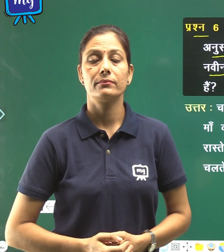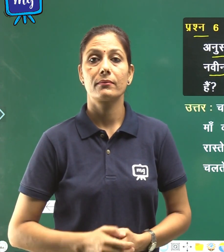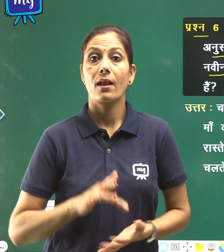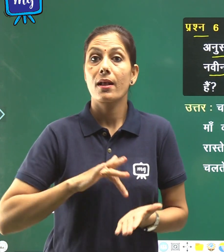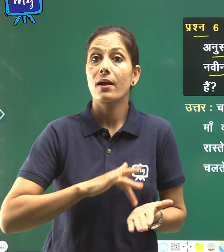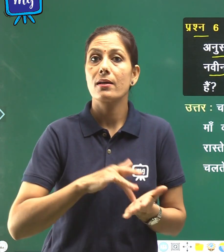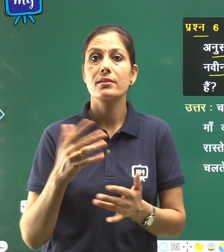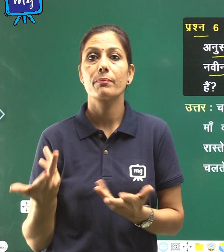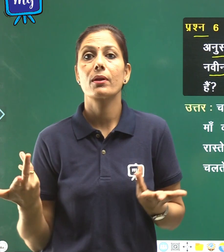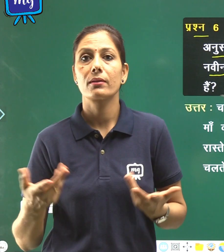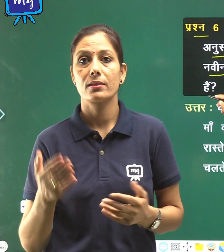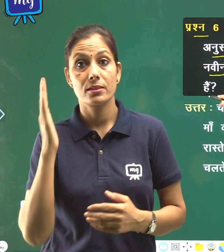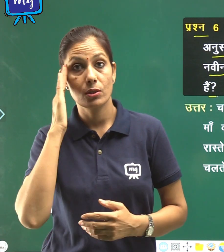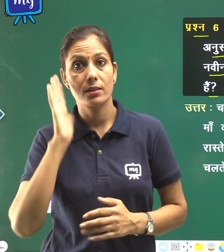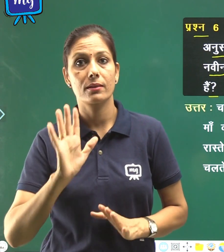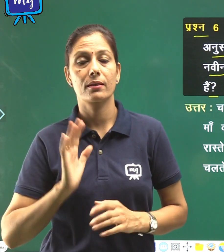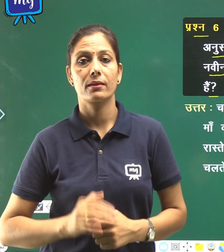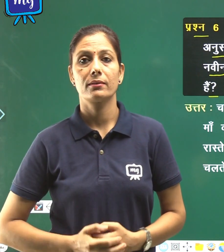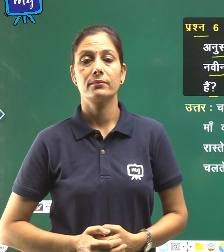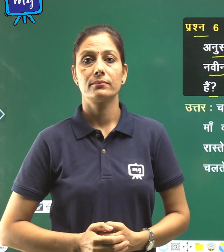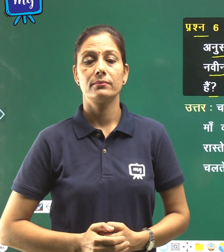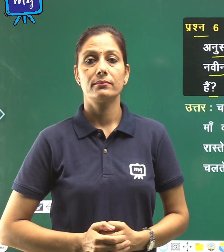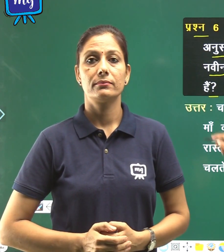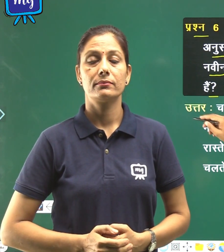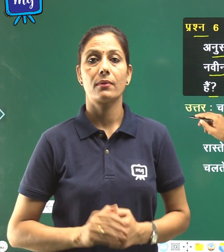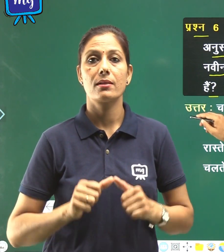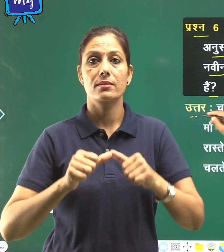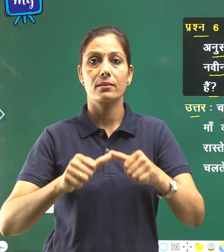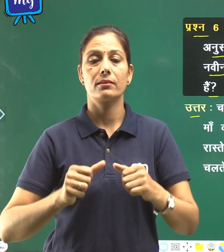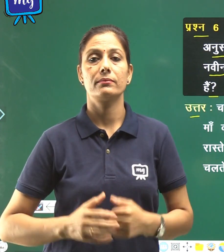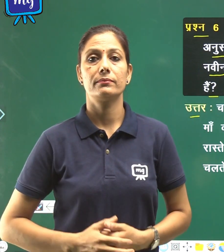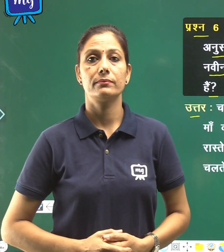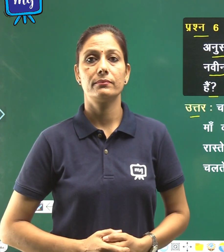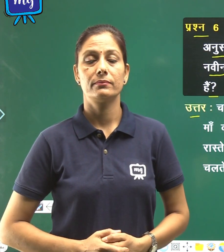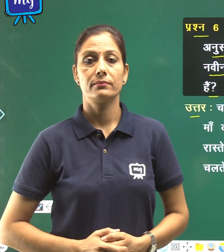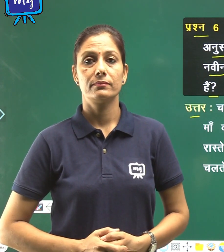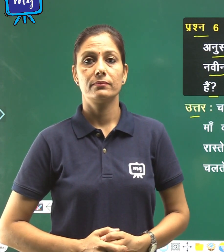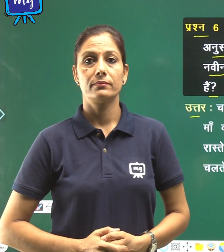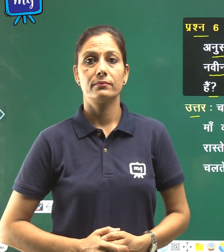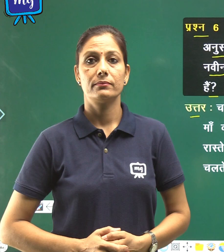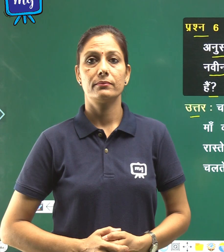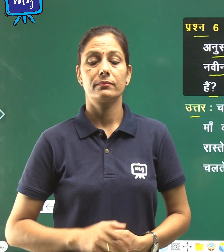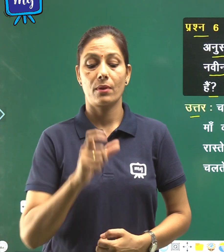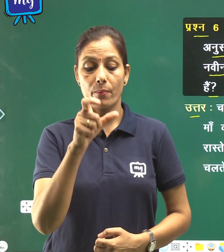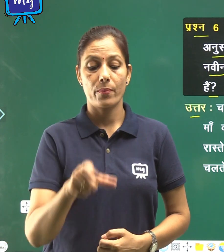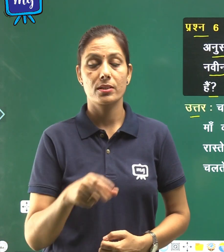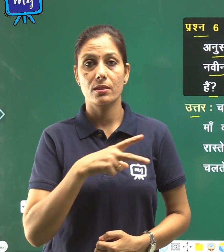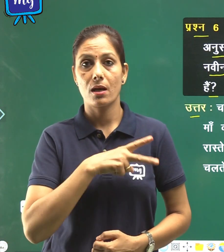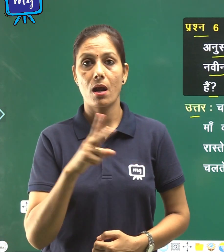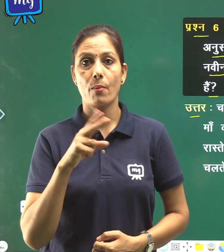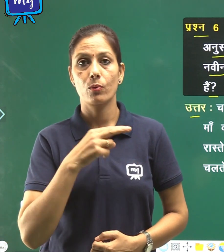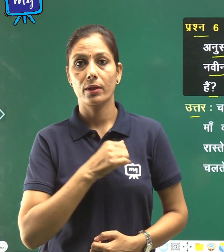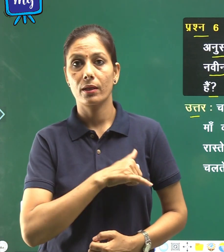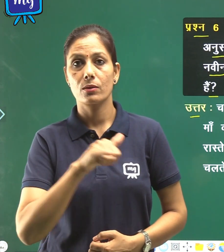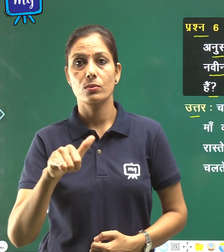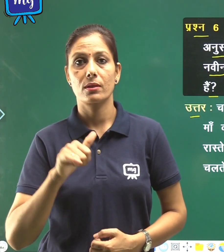कहां से पता चलते हैं। उत्तर, चंद्रकांत देवतालय के अनुसार